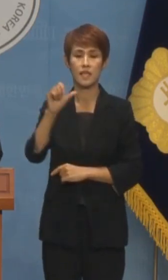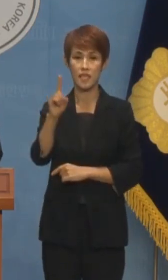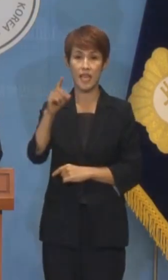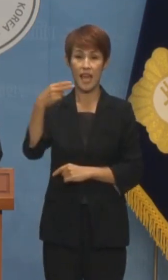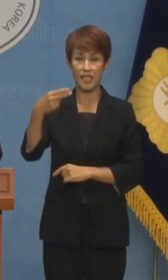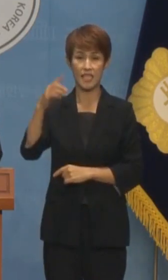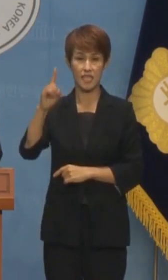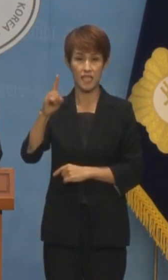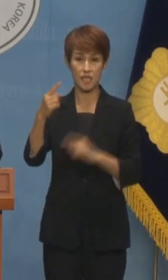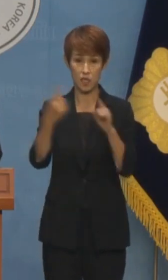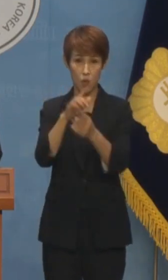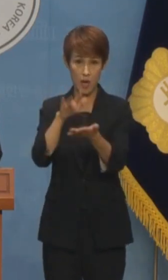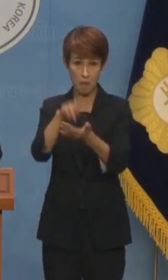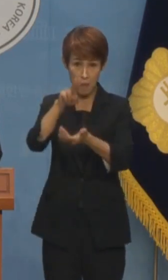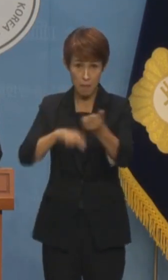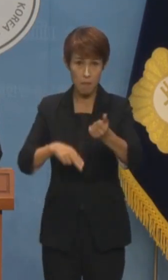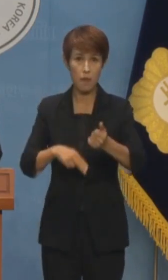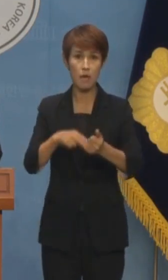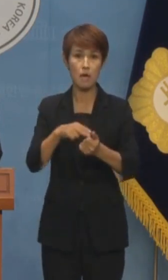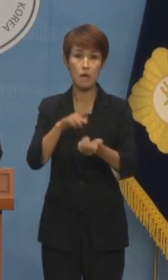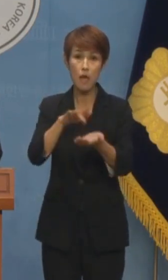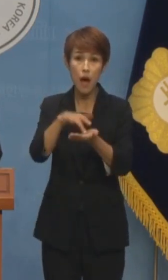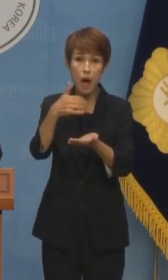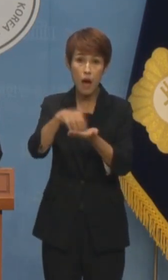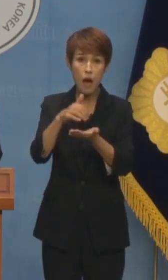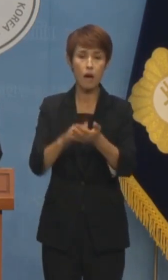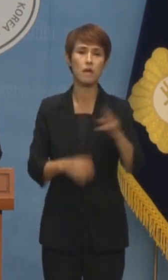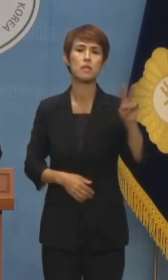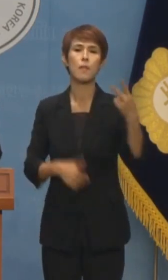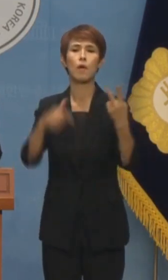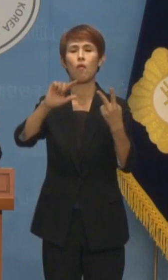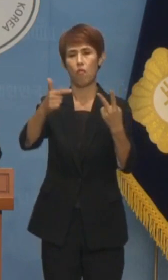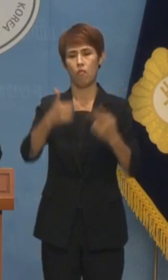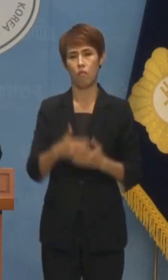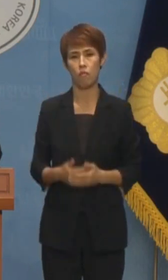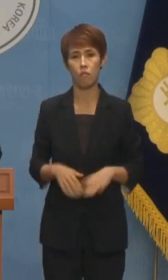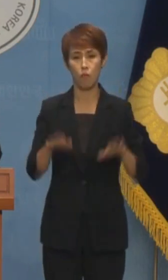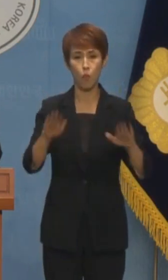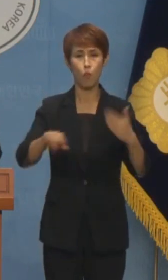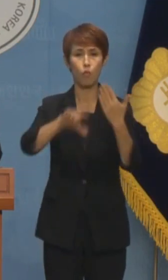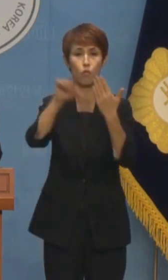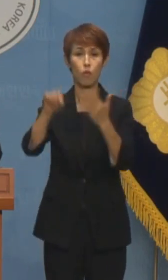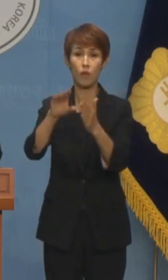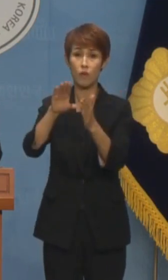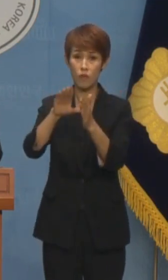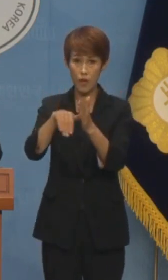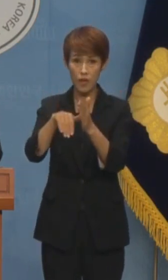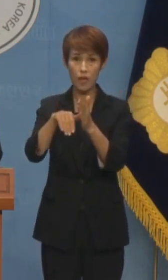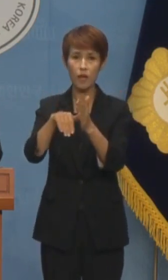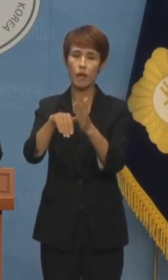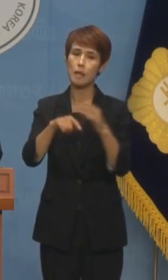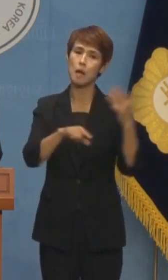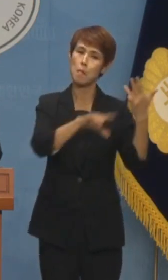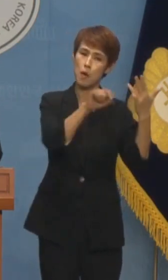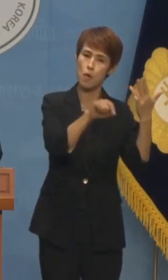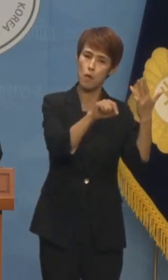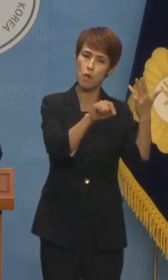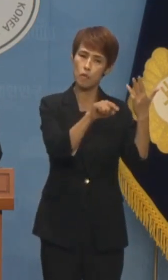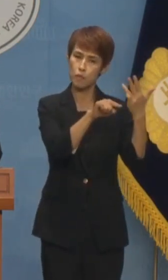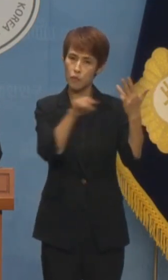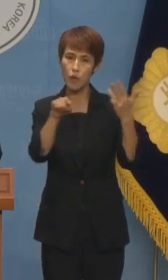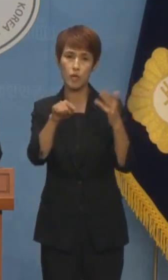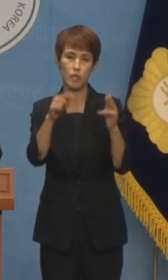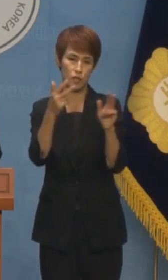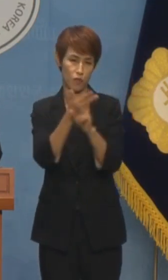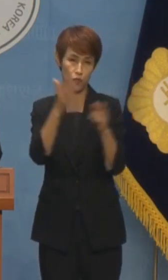무려 200건에 달했습니다. 올해 9월 모의평가를 앞두고 8월 중순부터 1주간, 11월 수능을